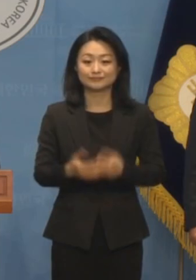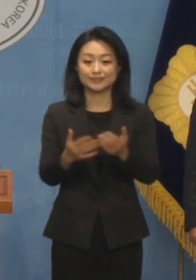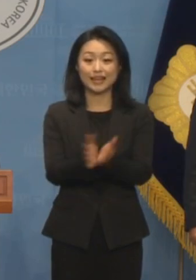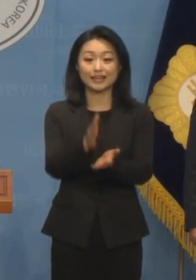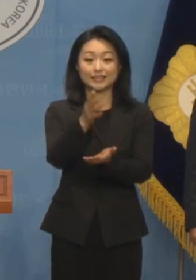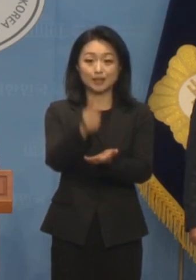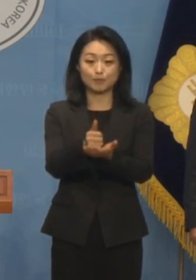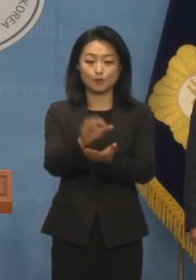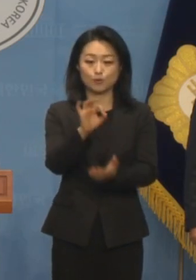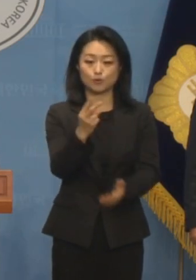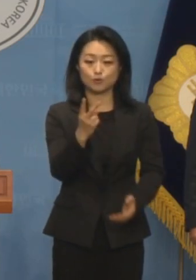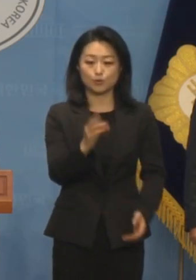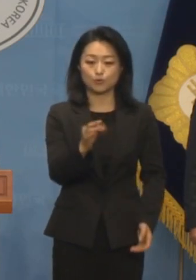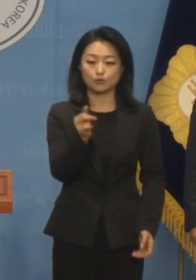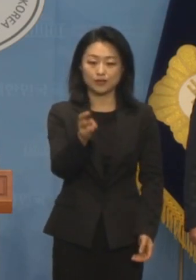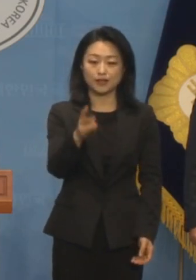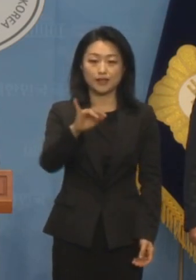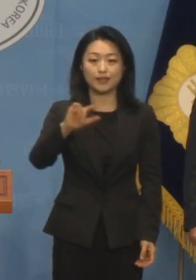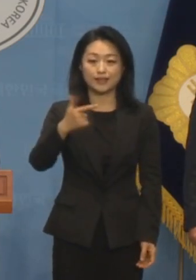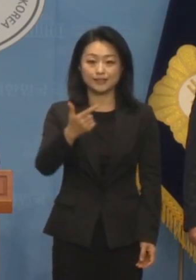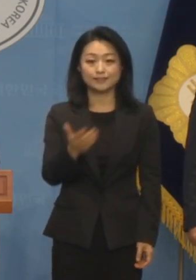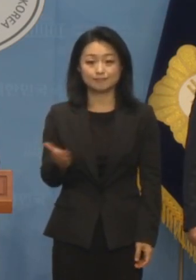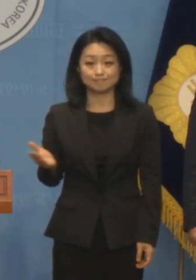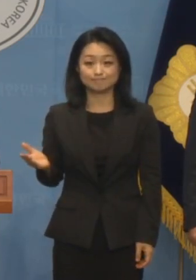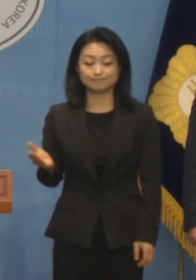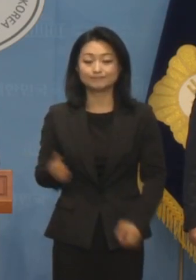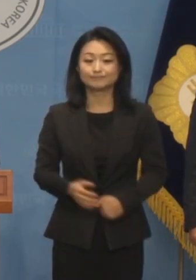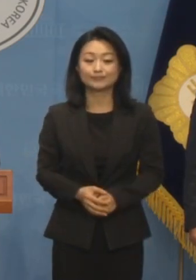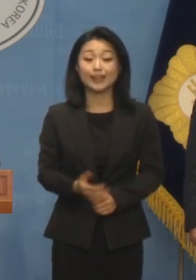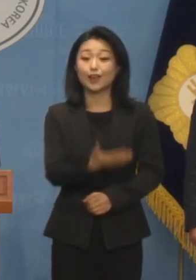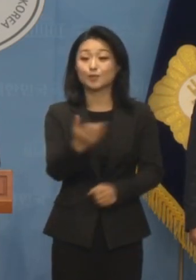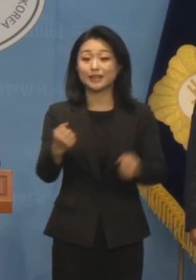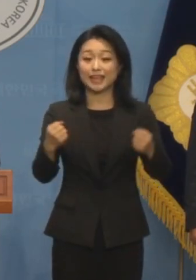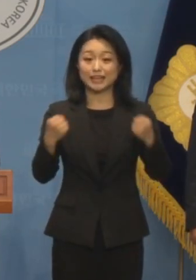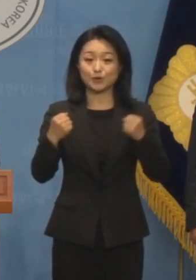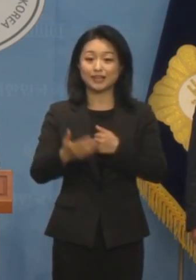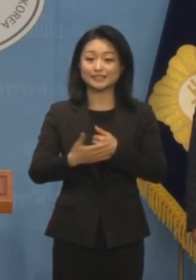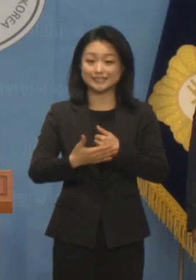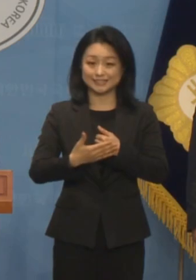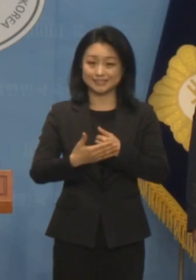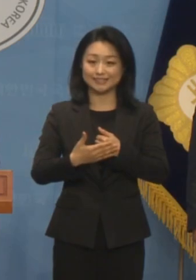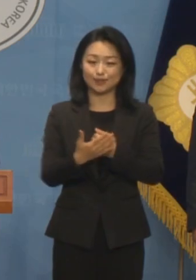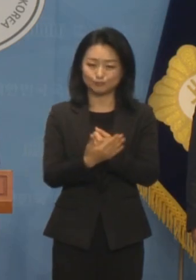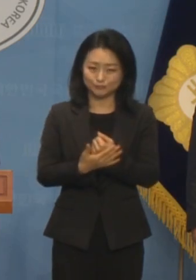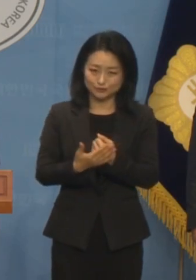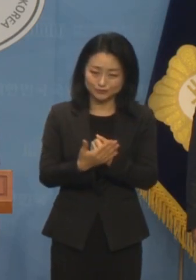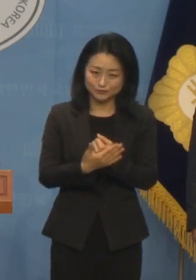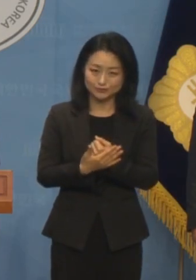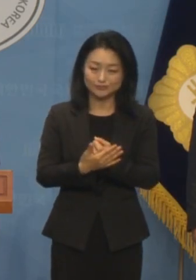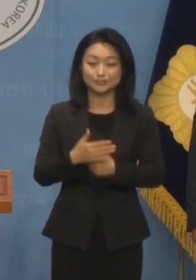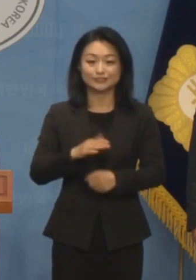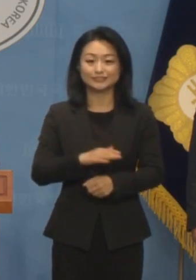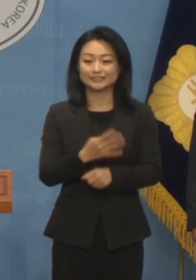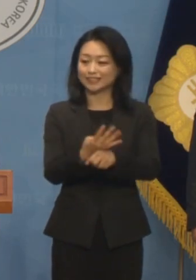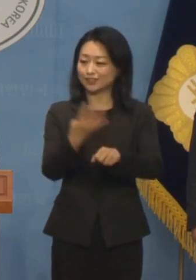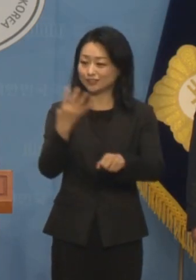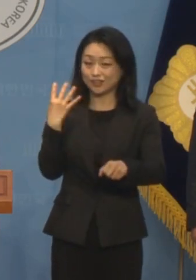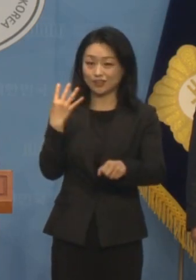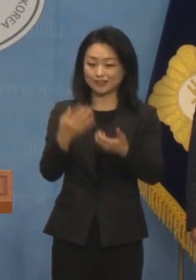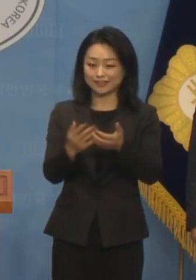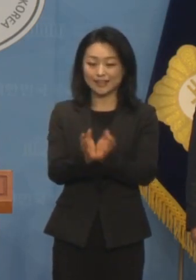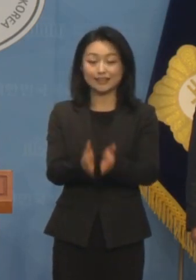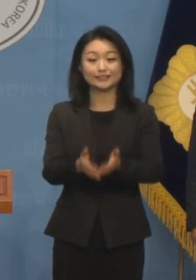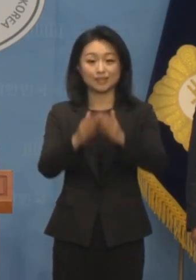당대표 용혜희입니다. 국민 여러분의 응원과 지지 속에 기본소득당은 4년 전 상당한